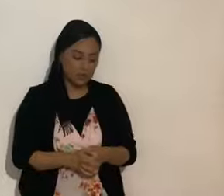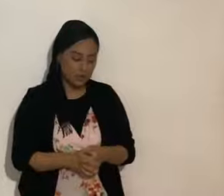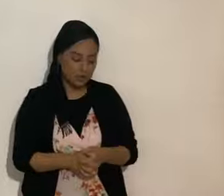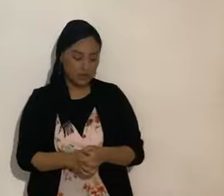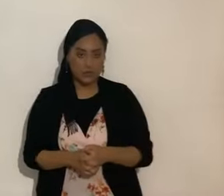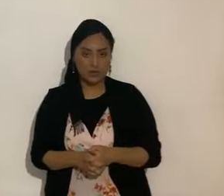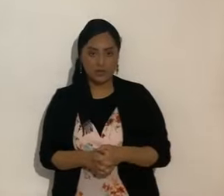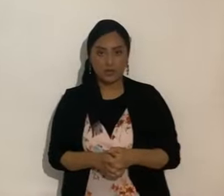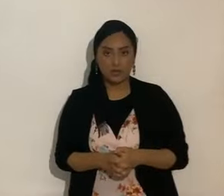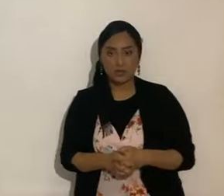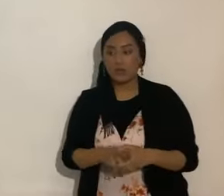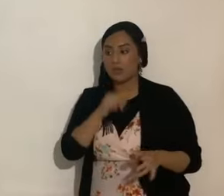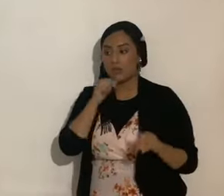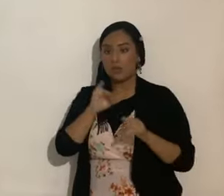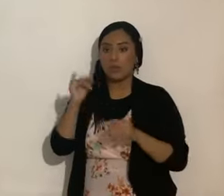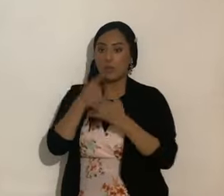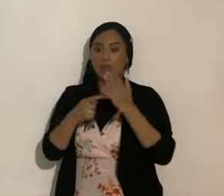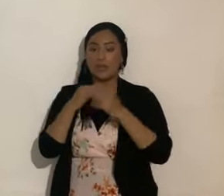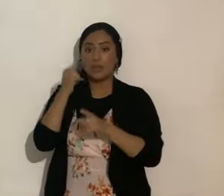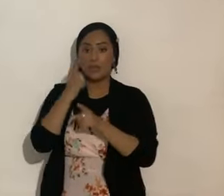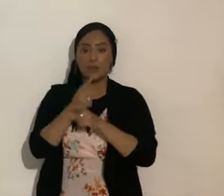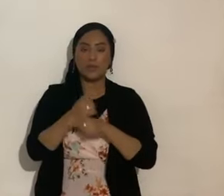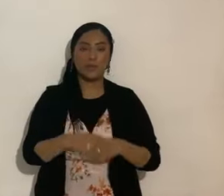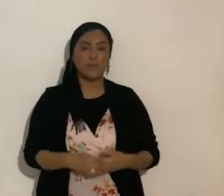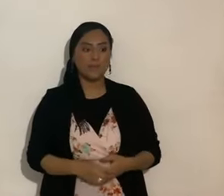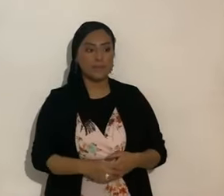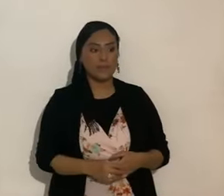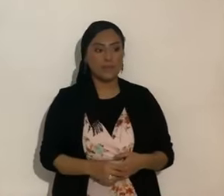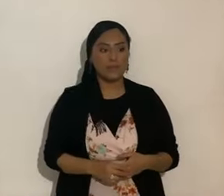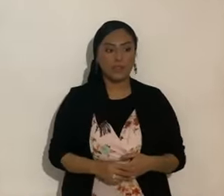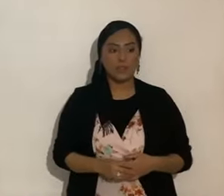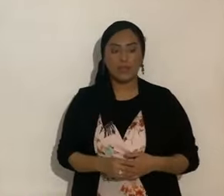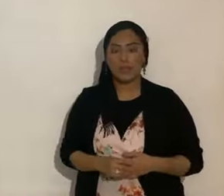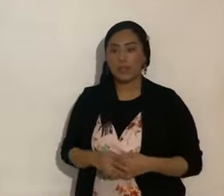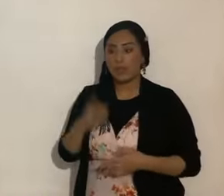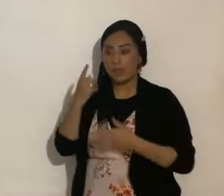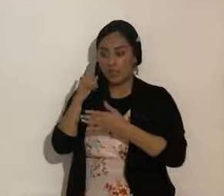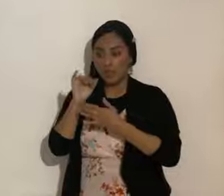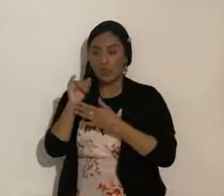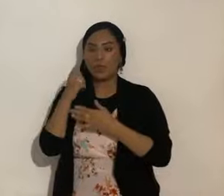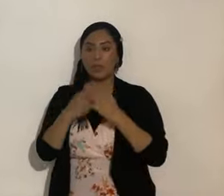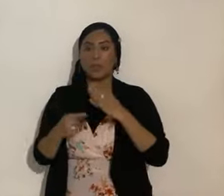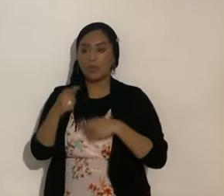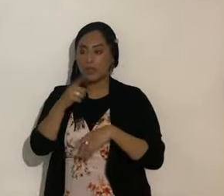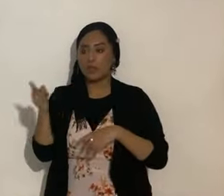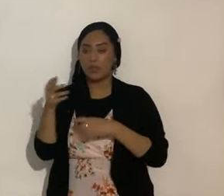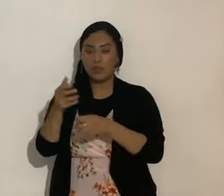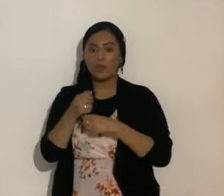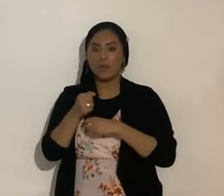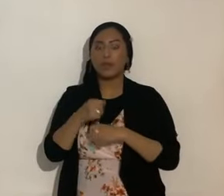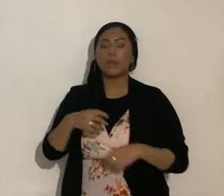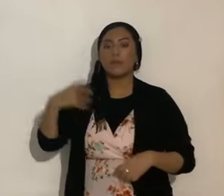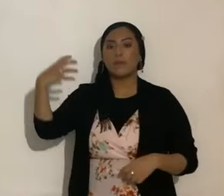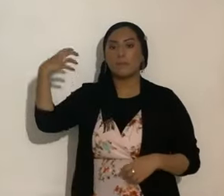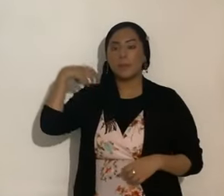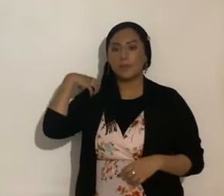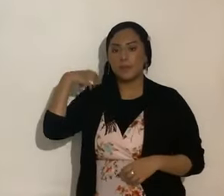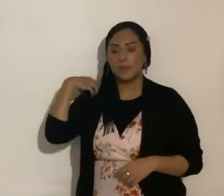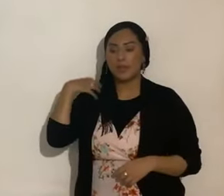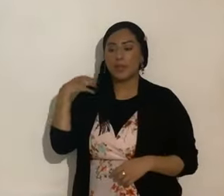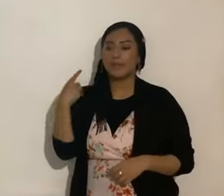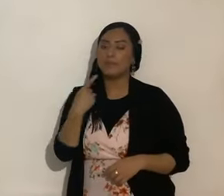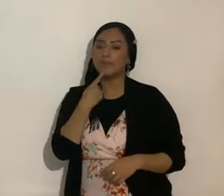no por lo que fuera justo, como en los otros, ¿sí? Y eso fue lo que recibieron. Entonces, el dueño de la viña